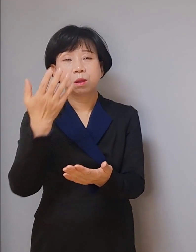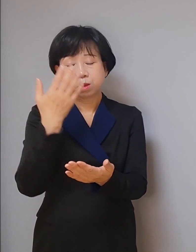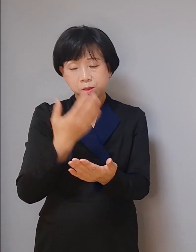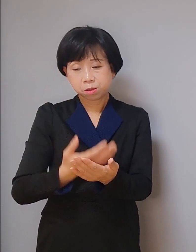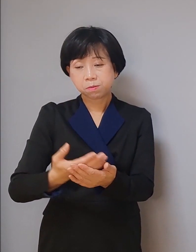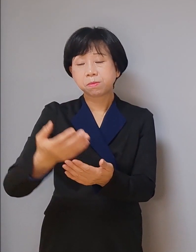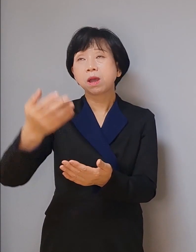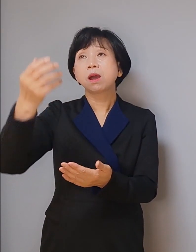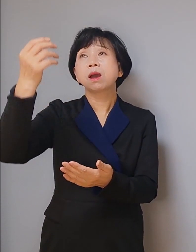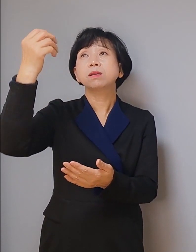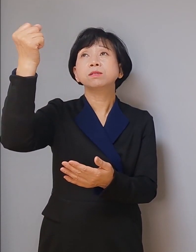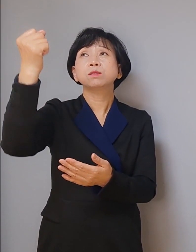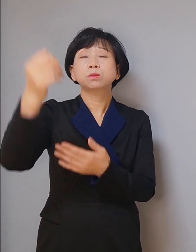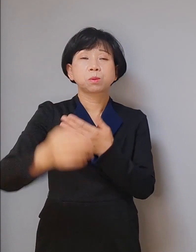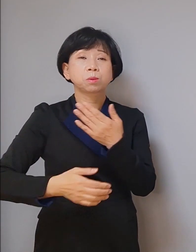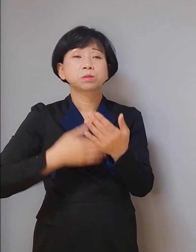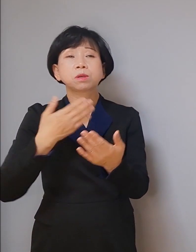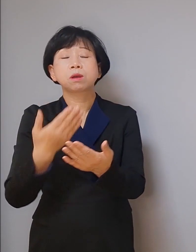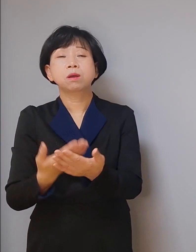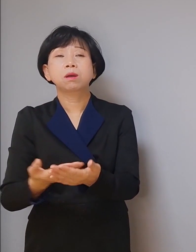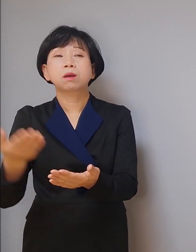받으소서.